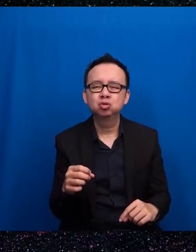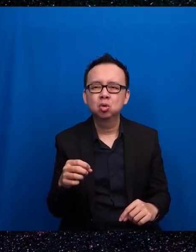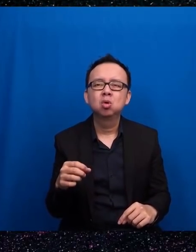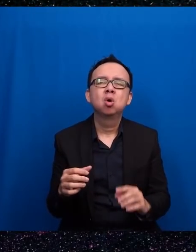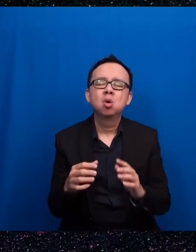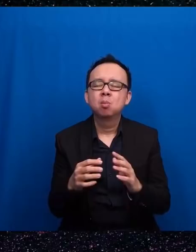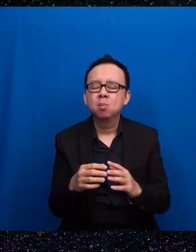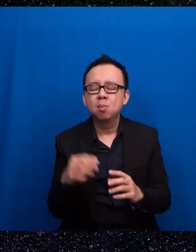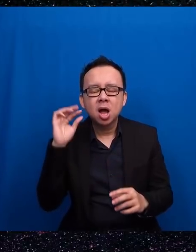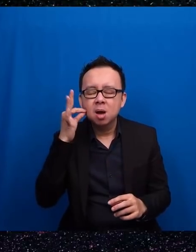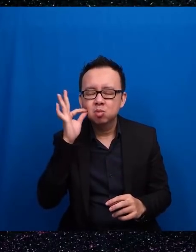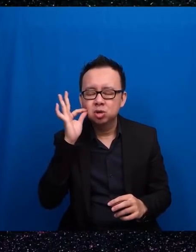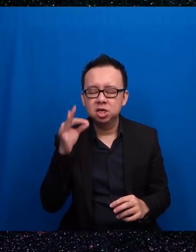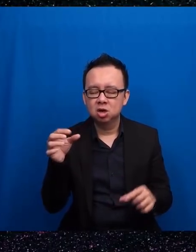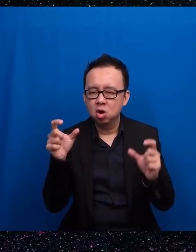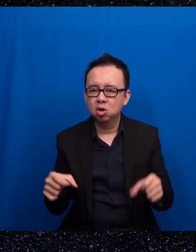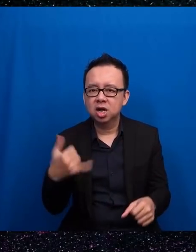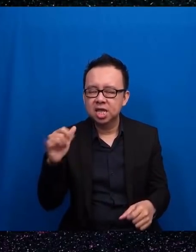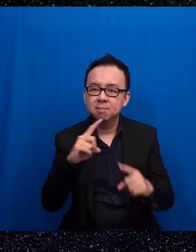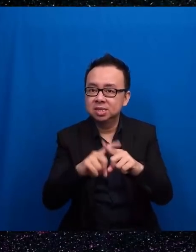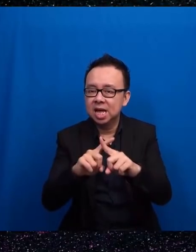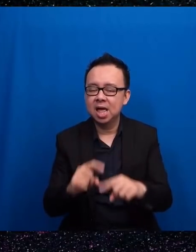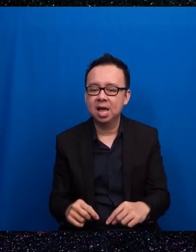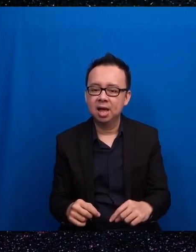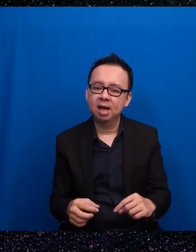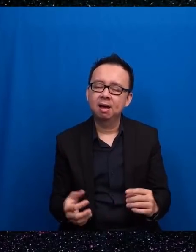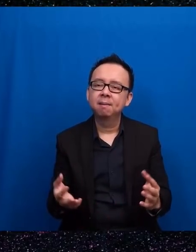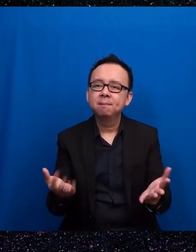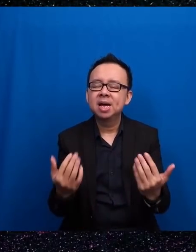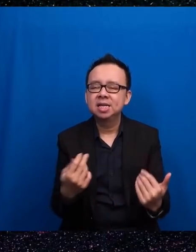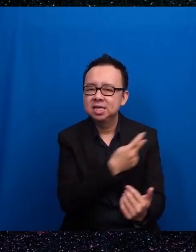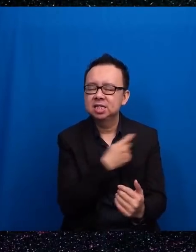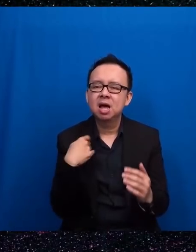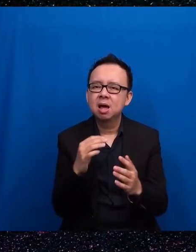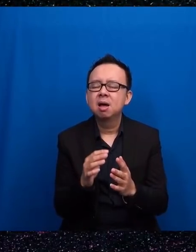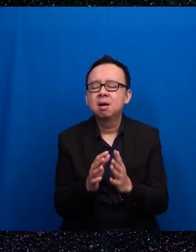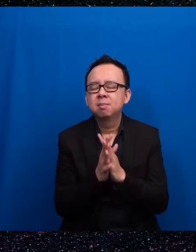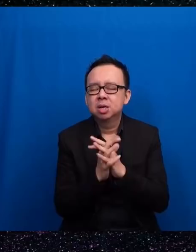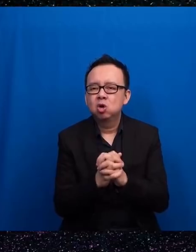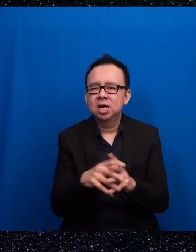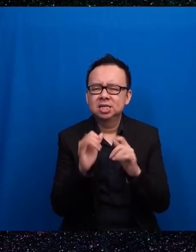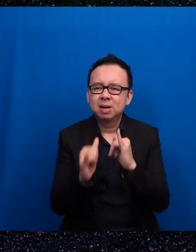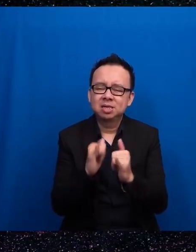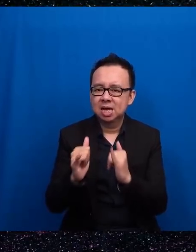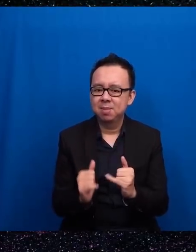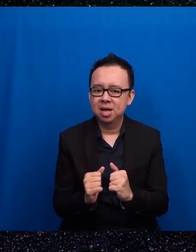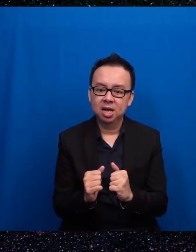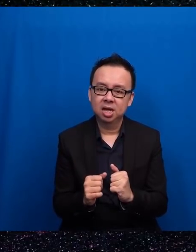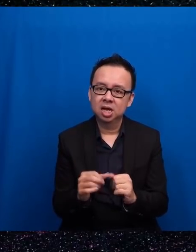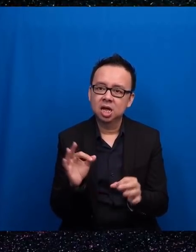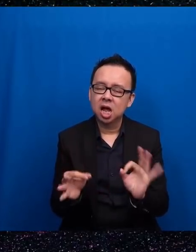bersalah. Aku berdoa mari kita semuanya sama-sama. Saudara yang ada di rumah ya, kalau bukan nubuatan ini untuk